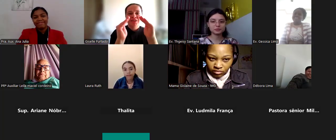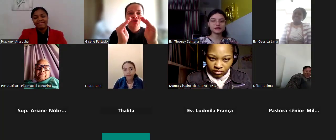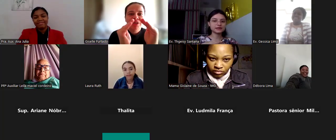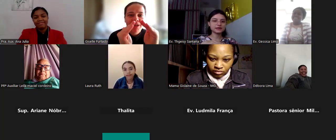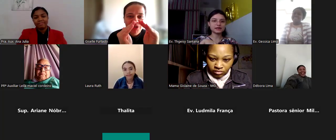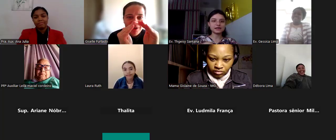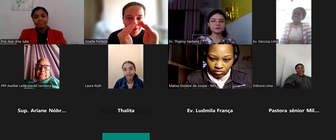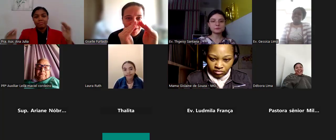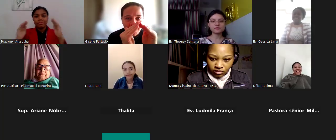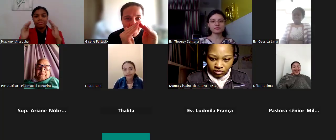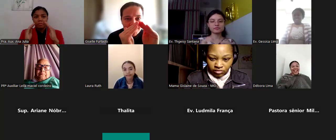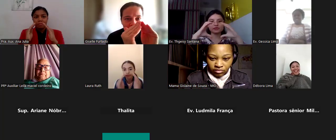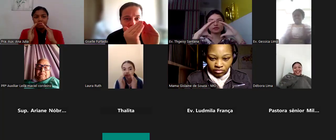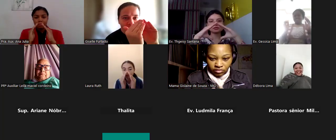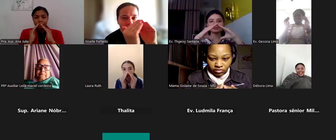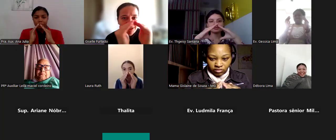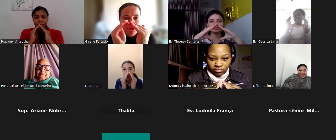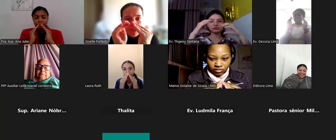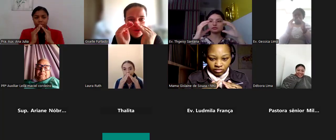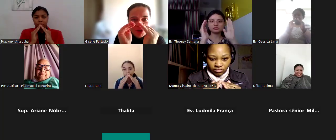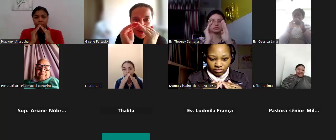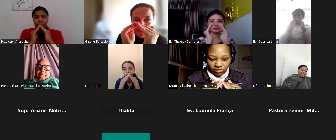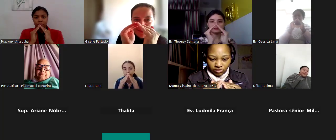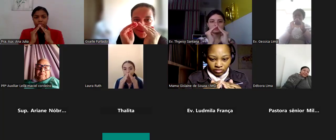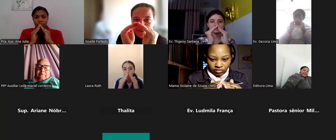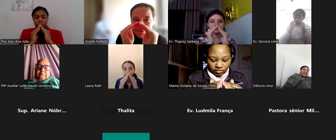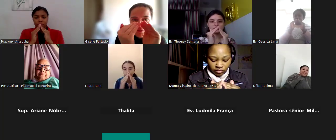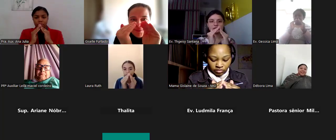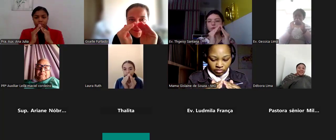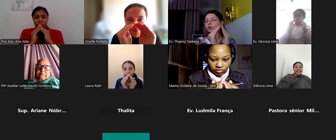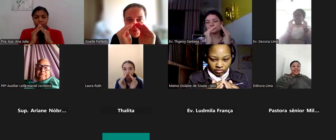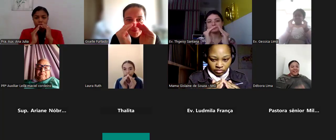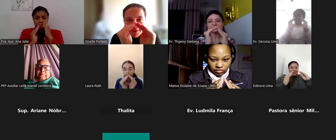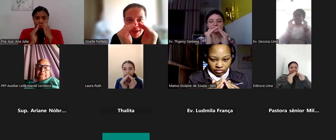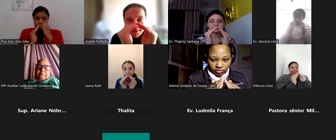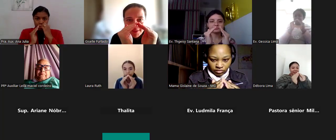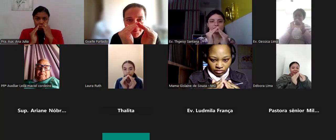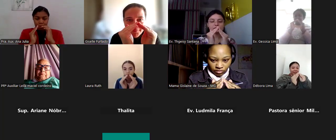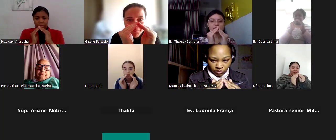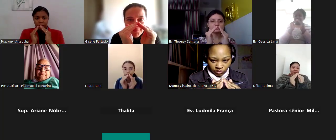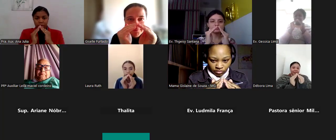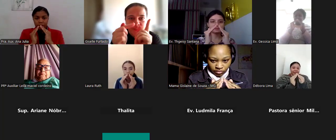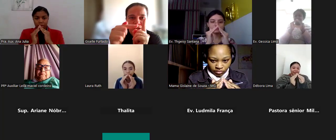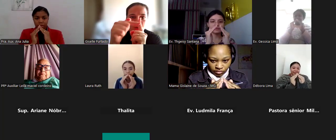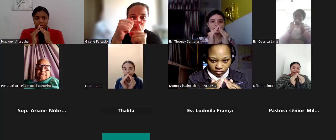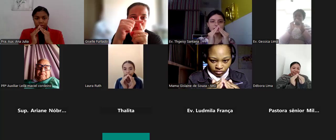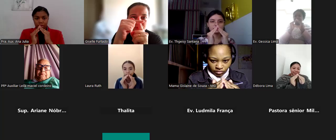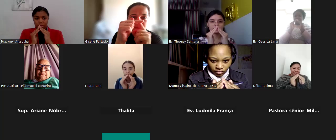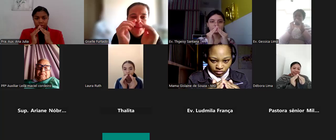de igreja. Casa, seu sinal de casa. Ó, casa e cruz.